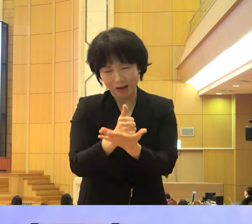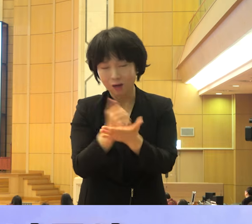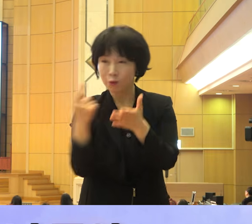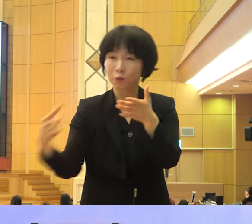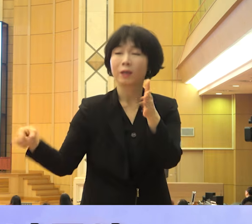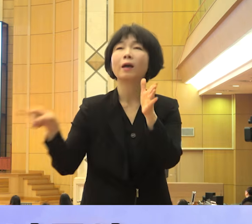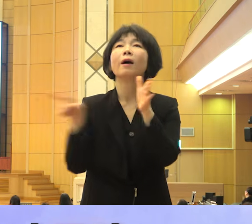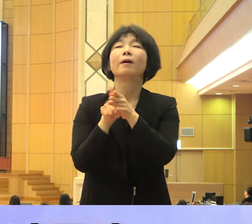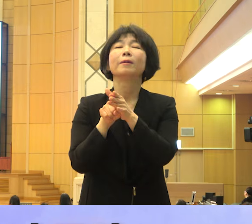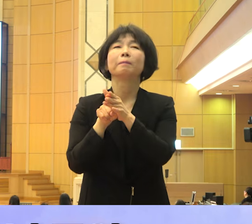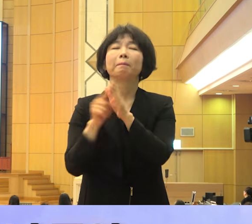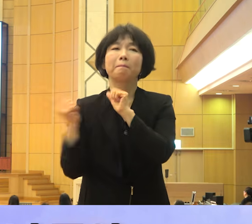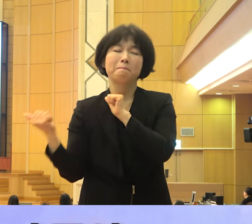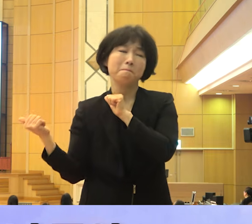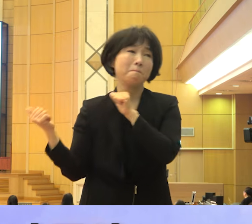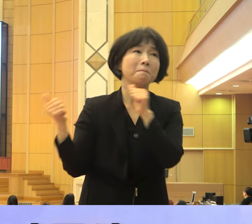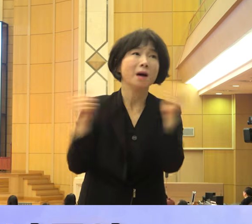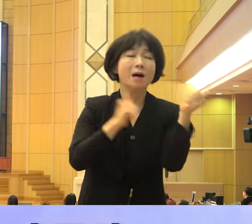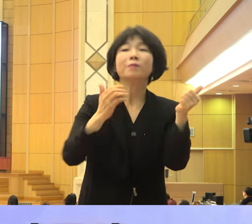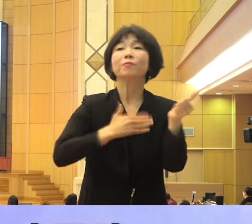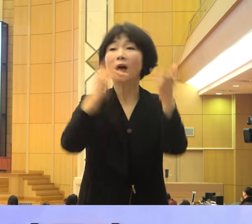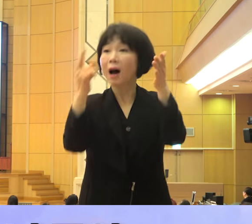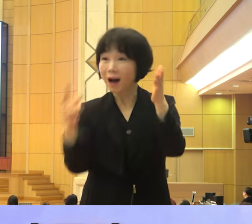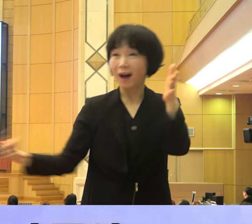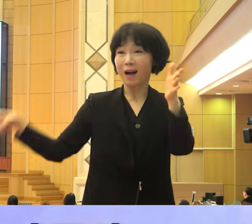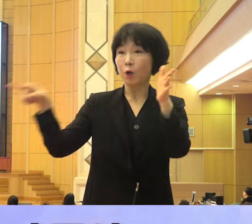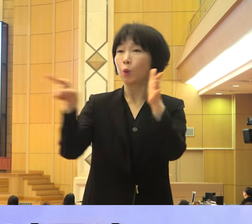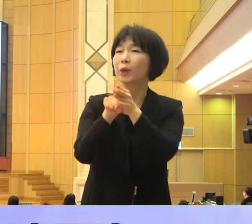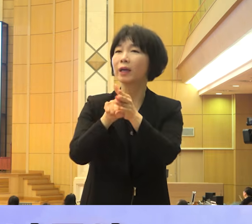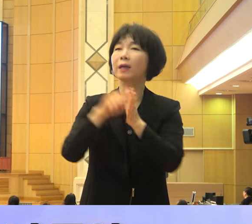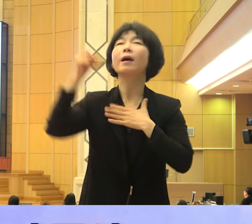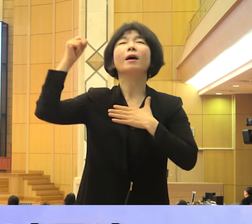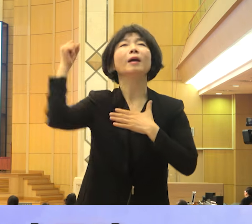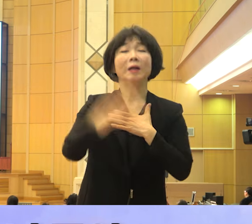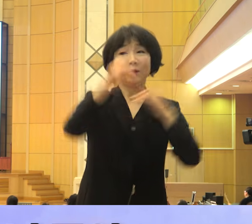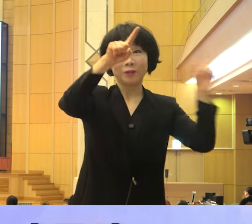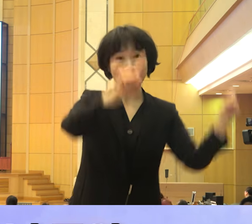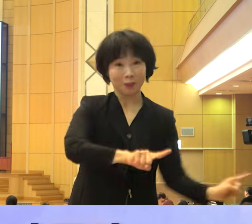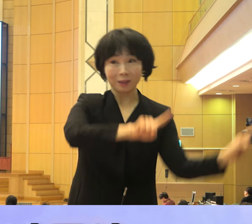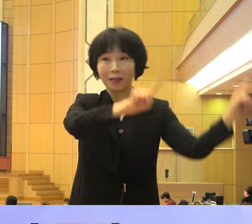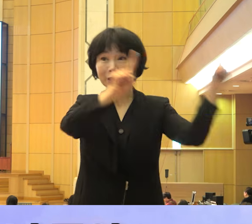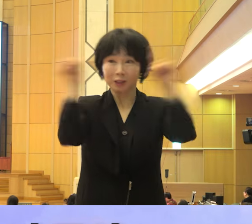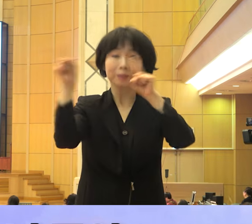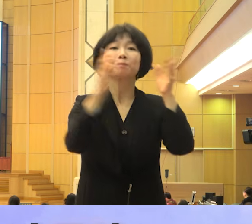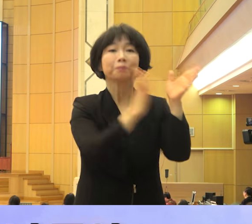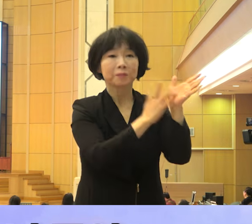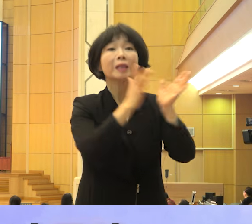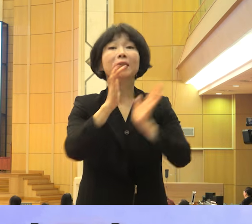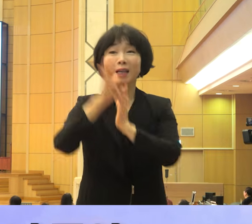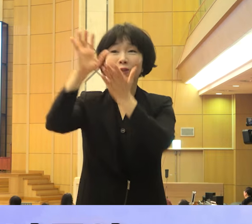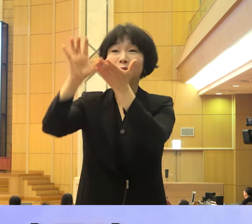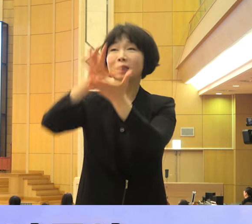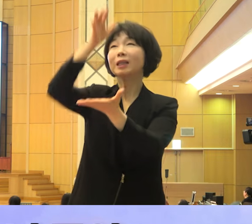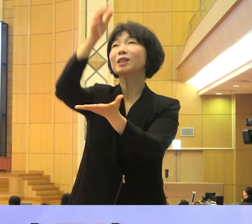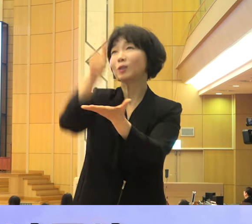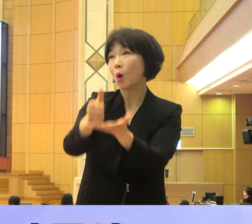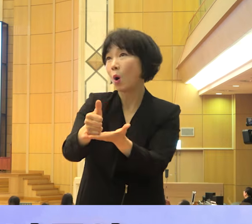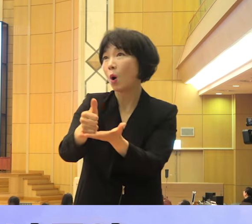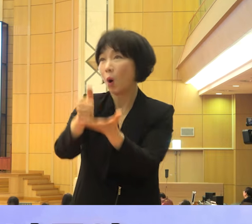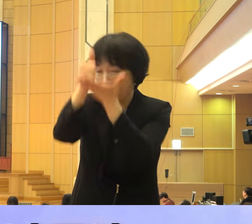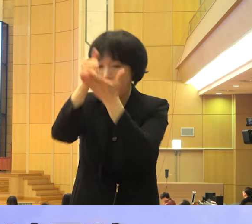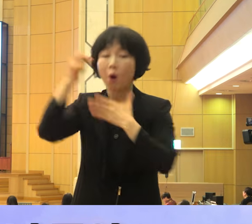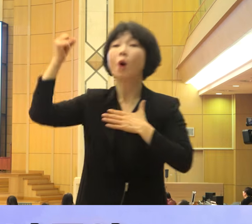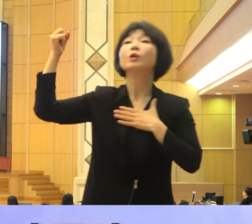날 위해 죽으신, 날 위해 다시 사신 예수